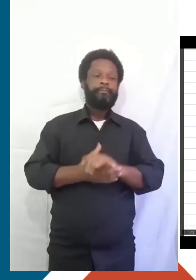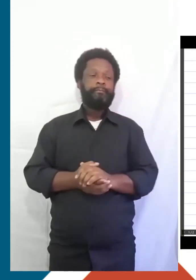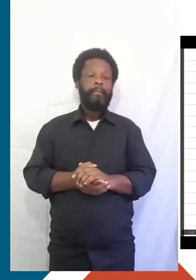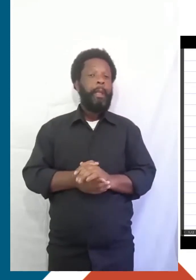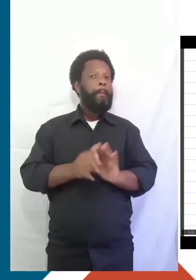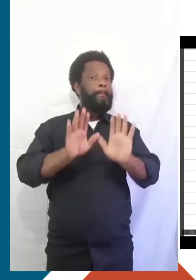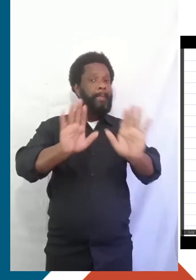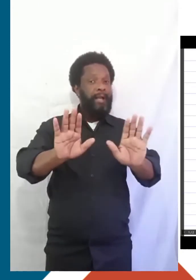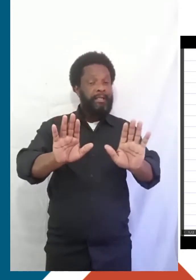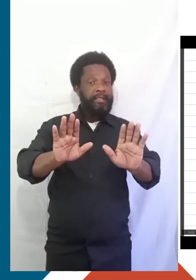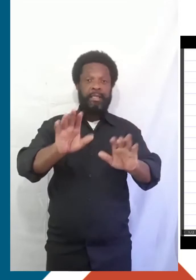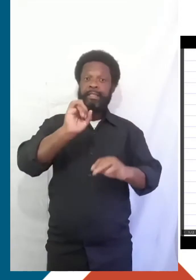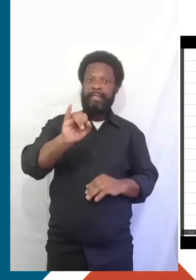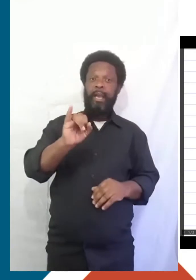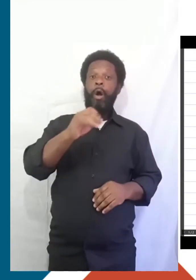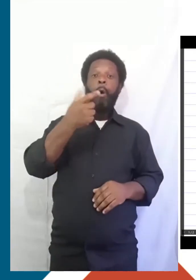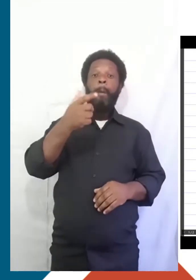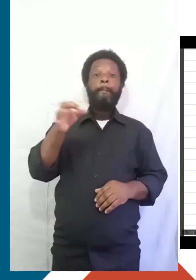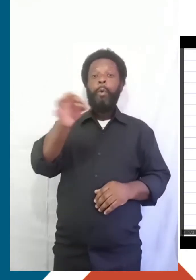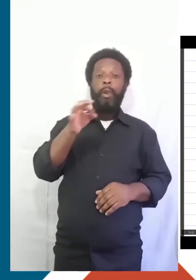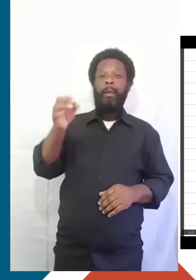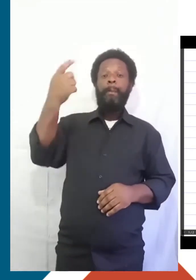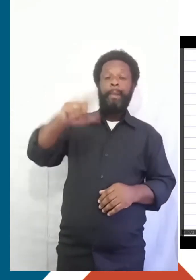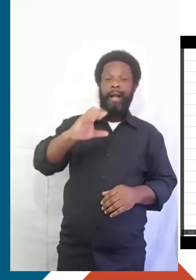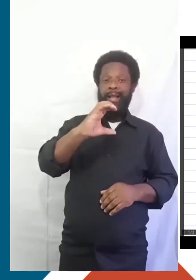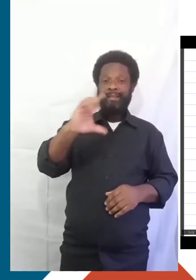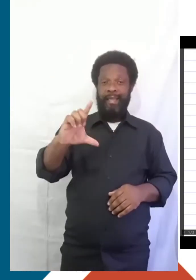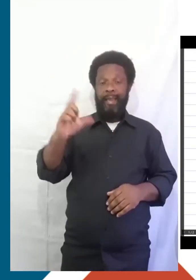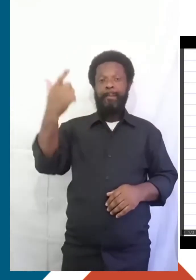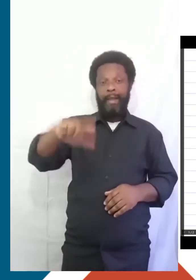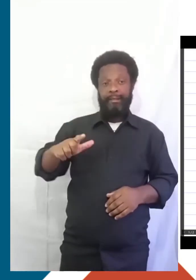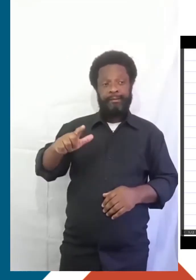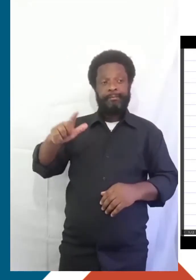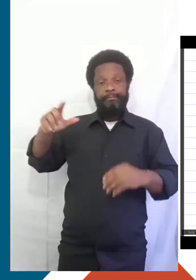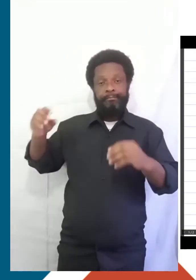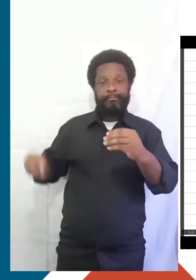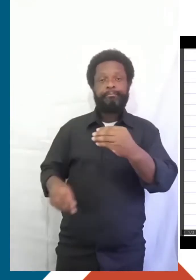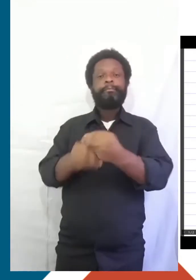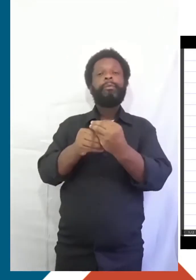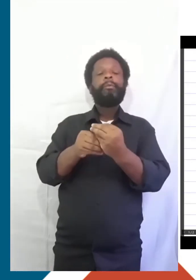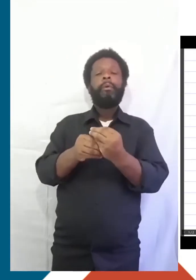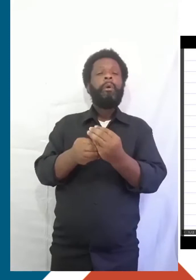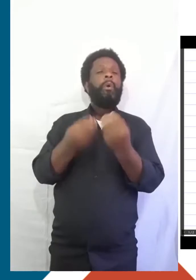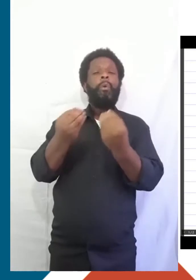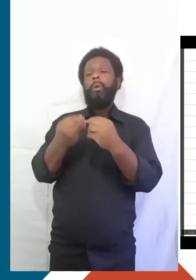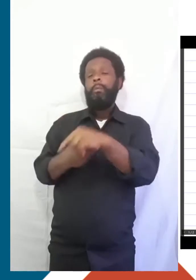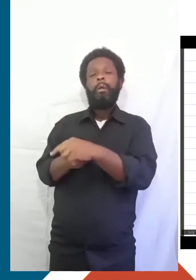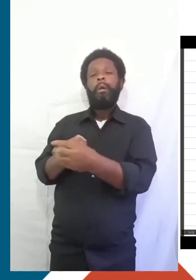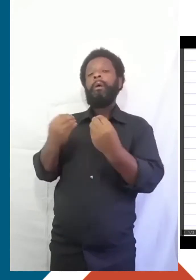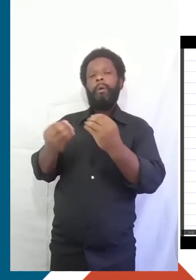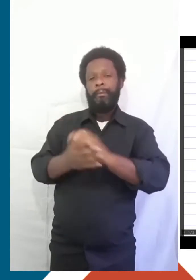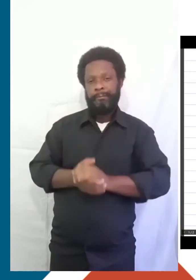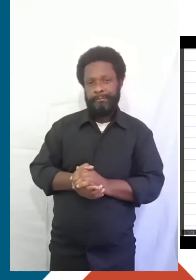polo positivo. Mas aí, se eu colocar uma outra molécula de HCl próximo a essa, como